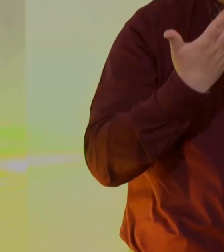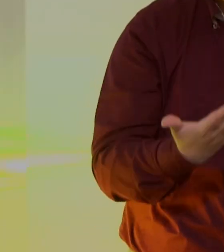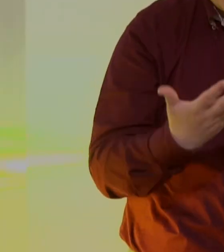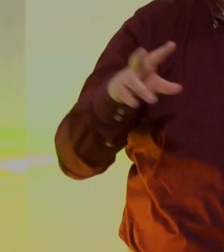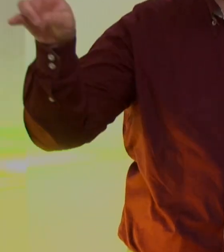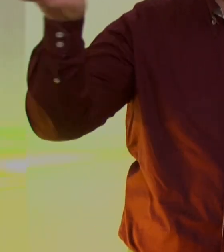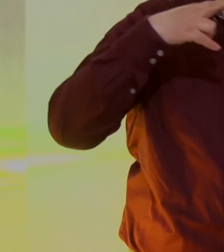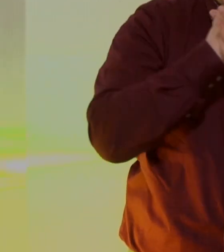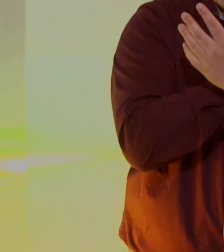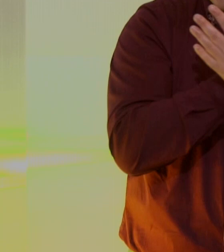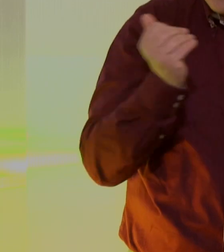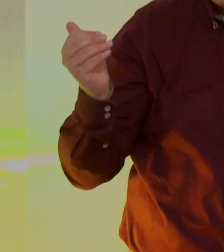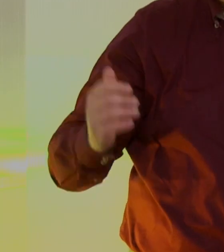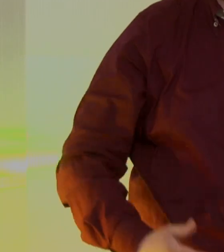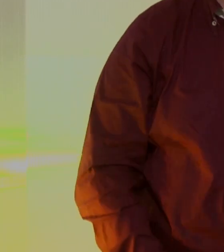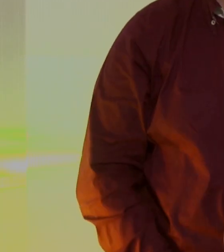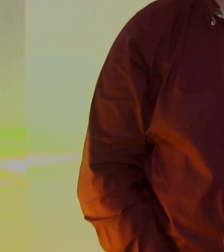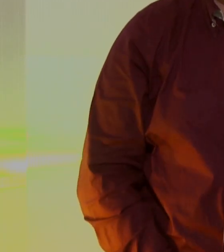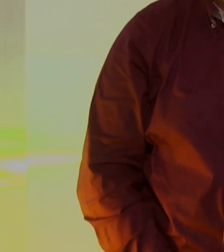Grazie per averci seguito